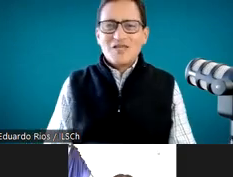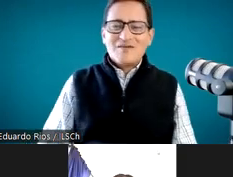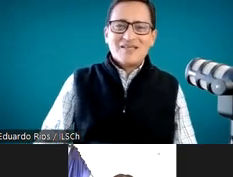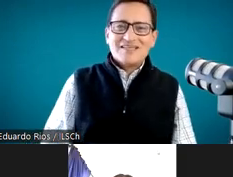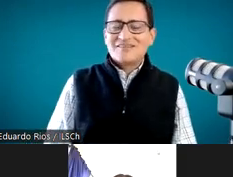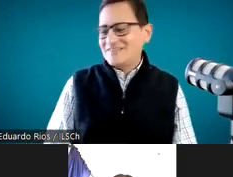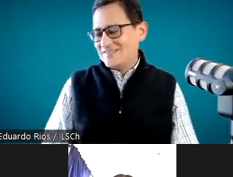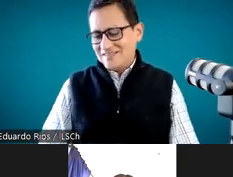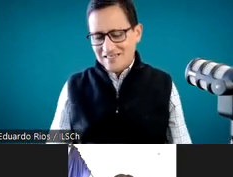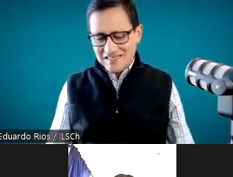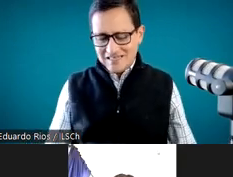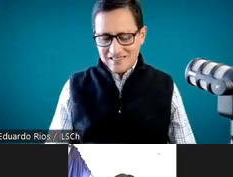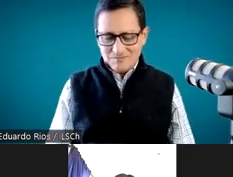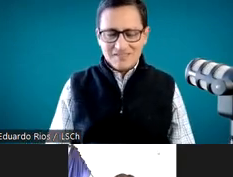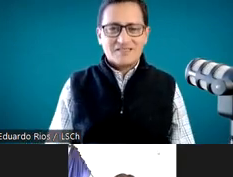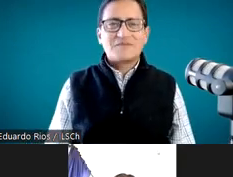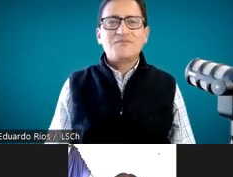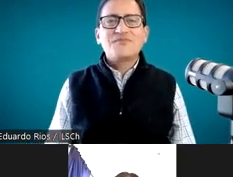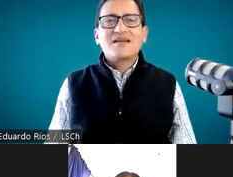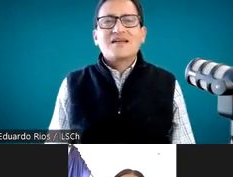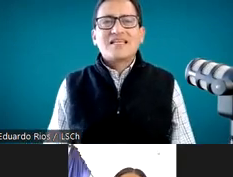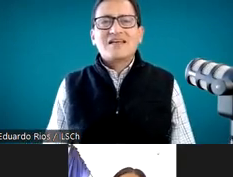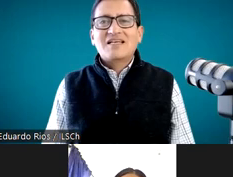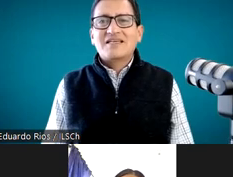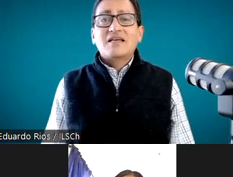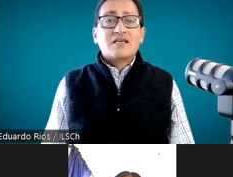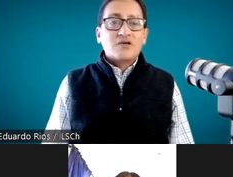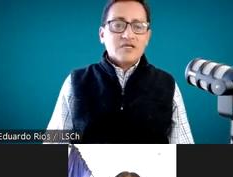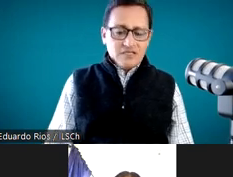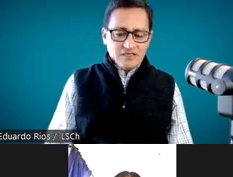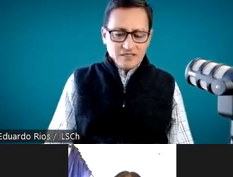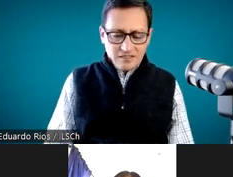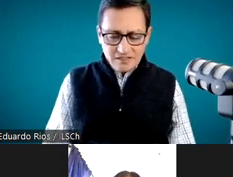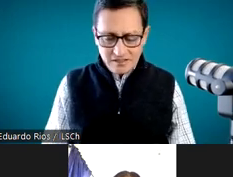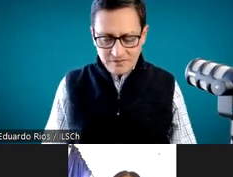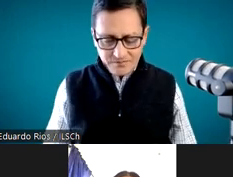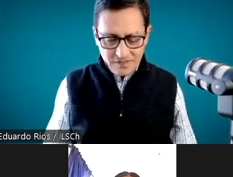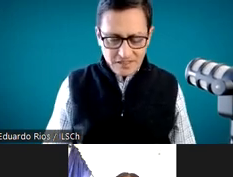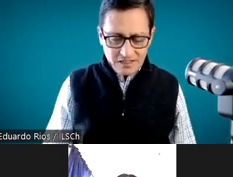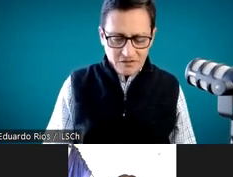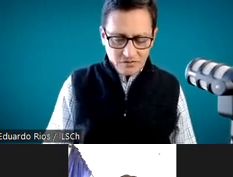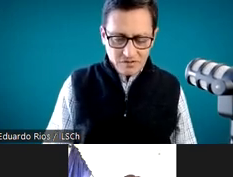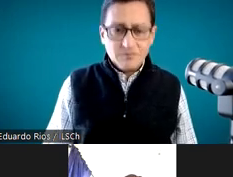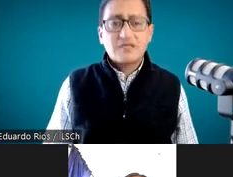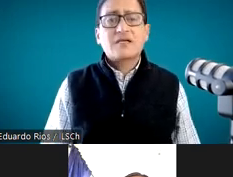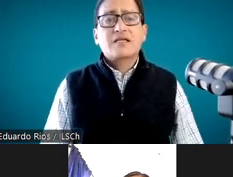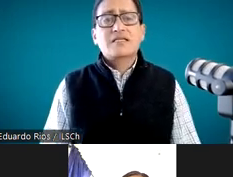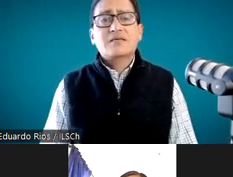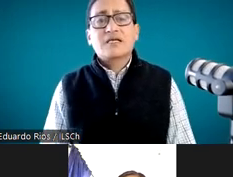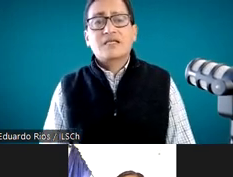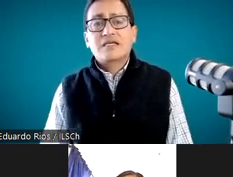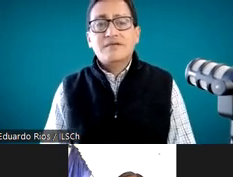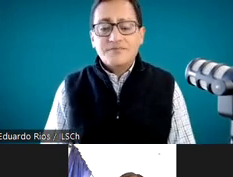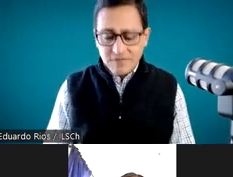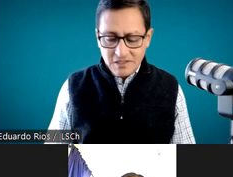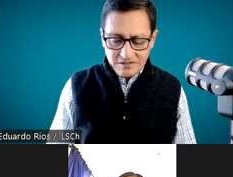psicólogo le cuida la mente al paciente. De ahí viene la señal. Qué bueno que te has inscrito también, Danitza,